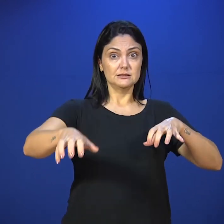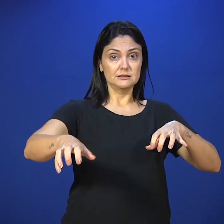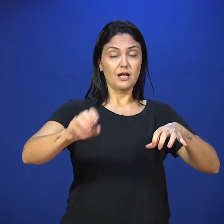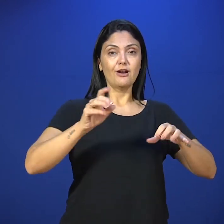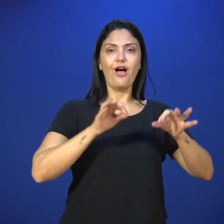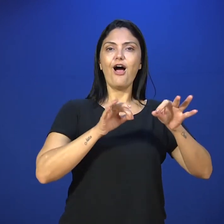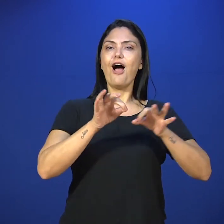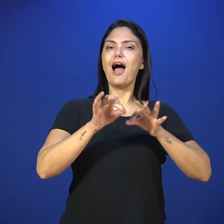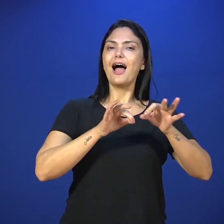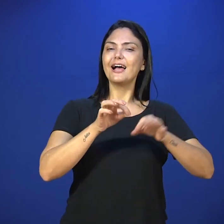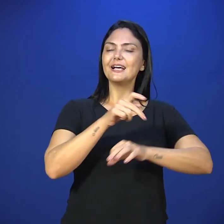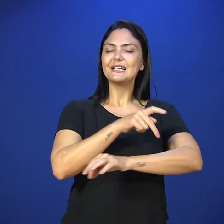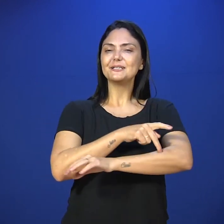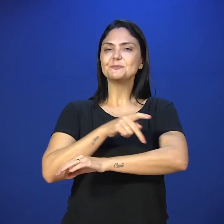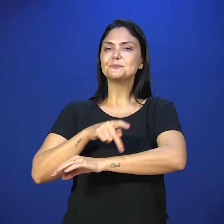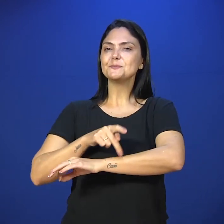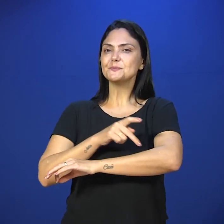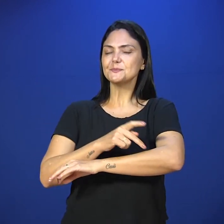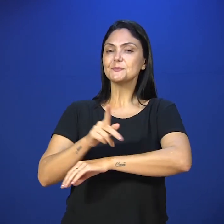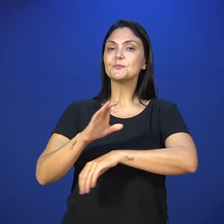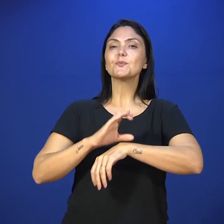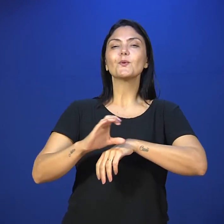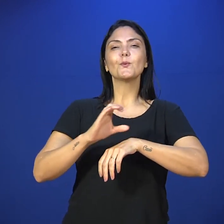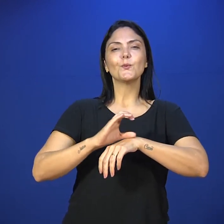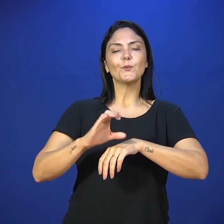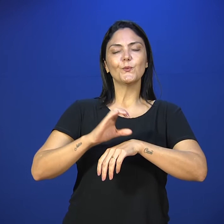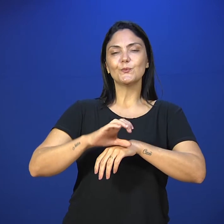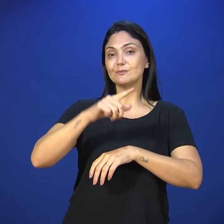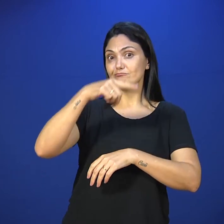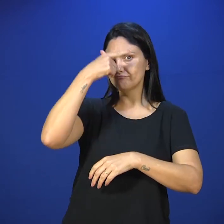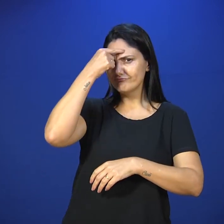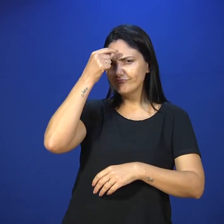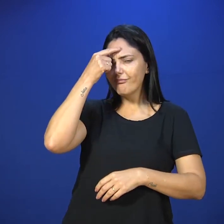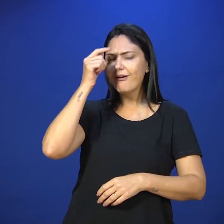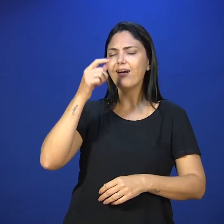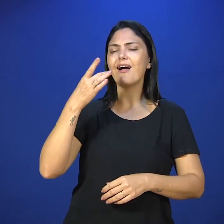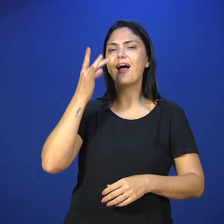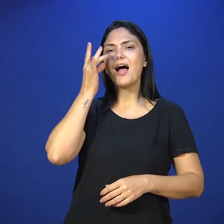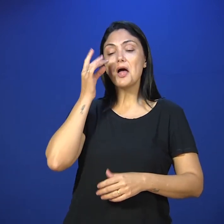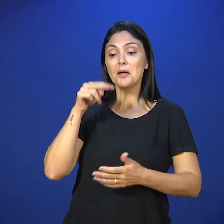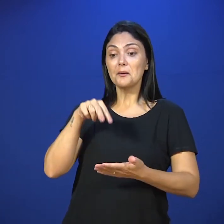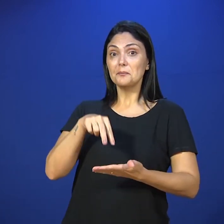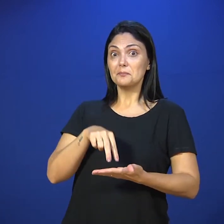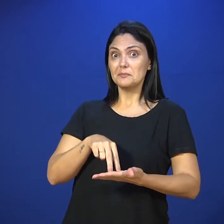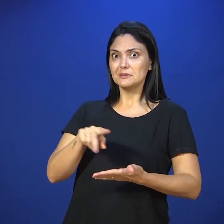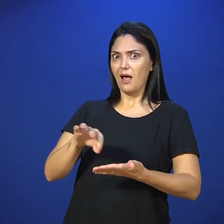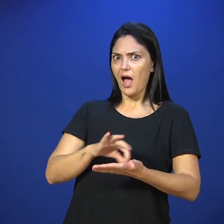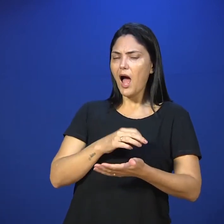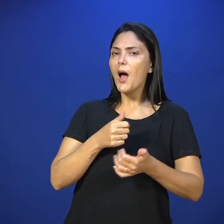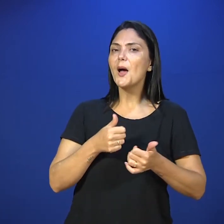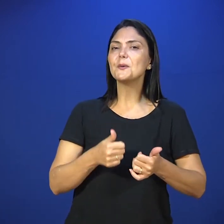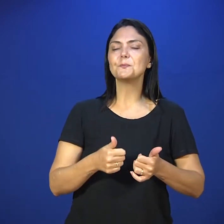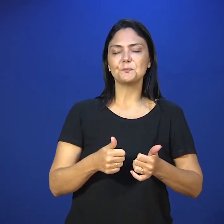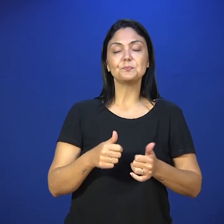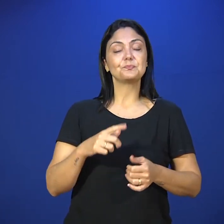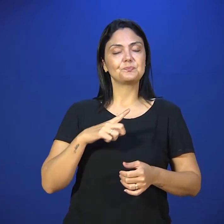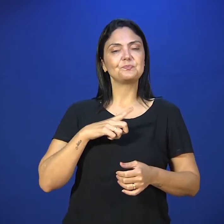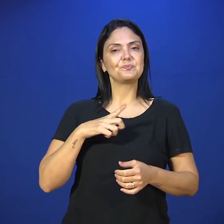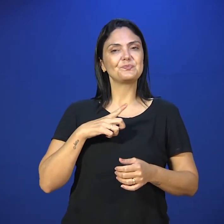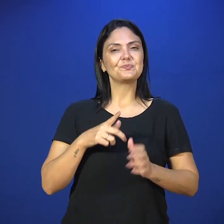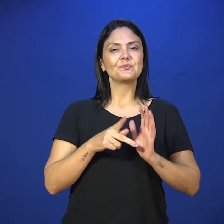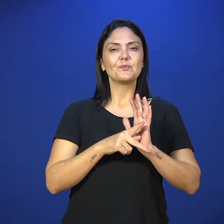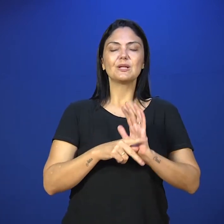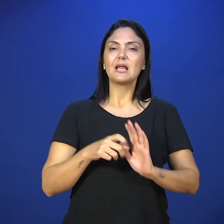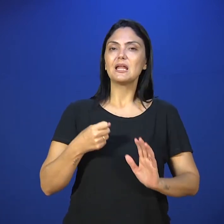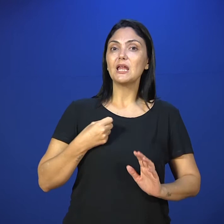organização pedagógica e curricular dos seus cursos de graduação presenciais regularmente autorizados, conforme previsto na